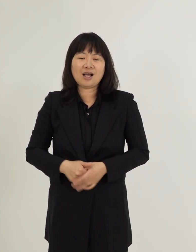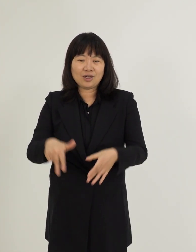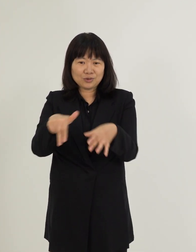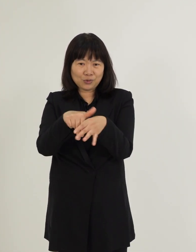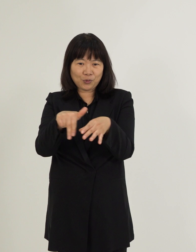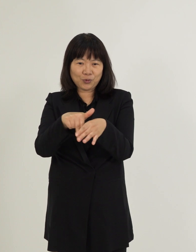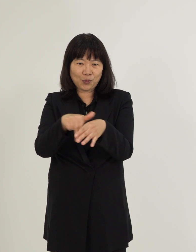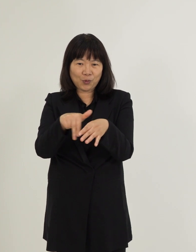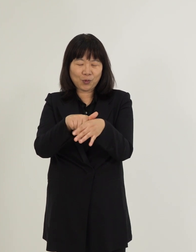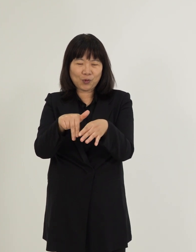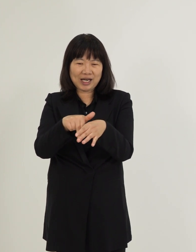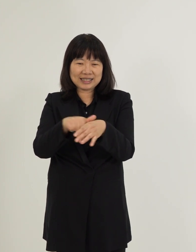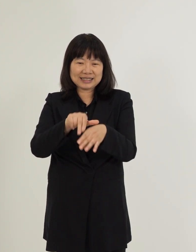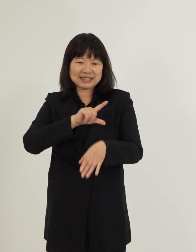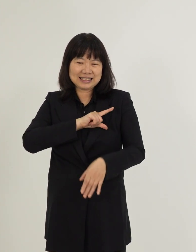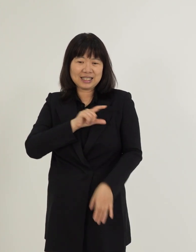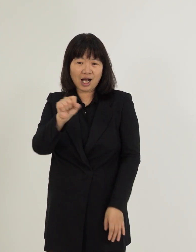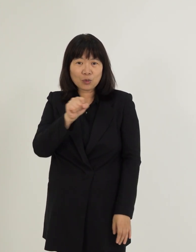종교라는 호를 가지고